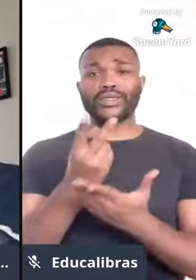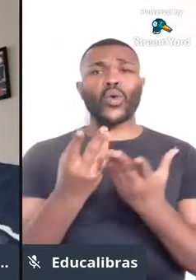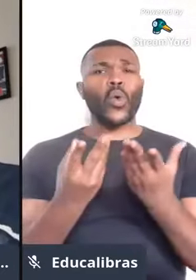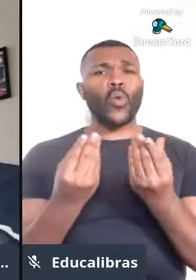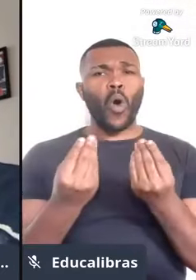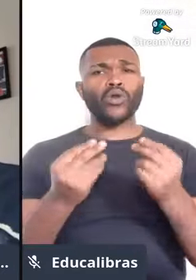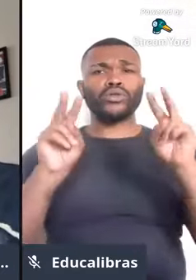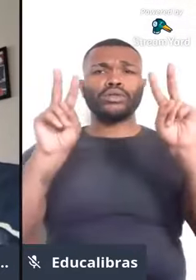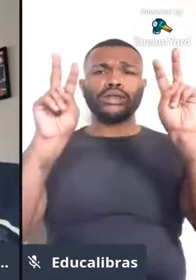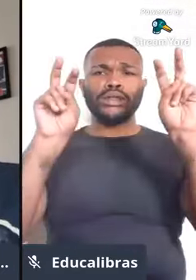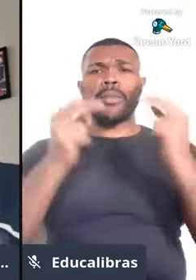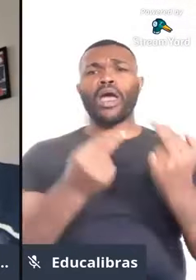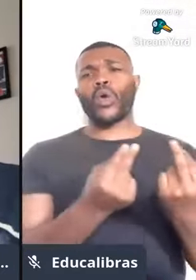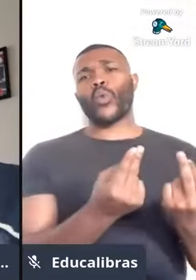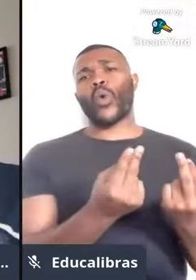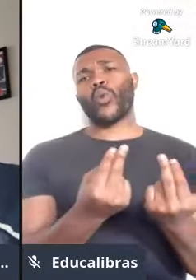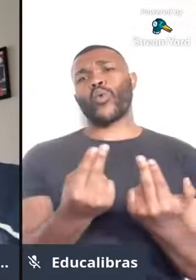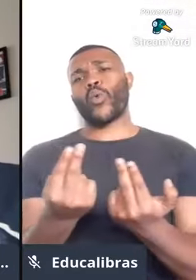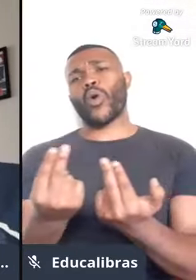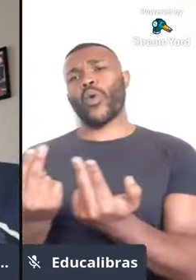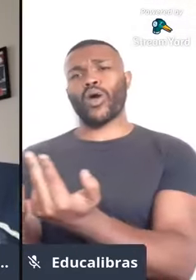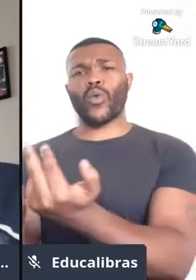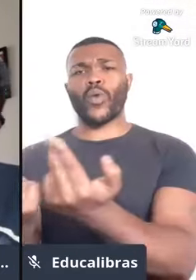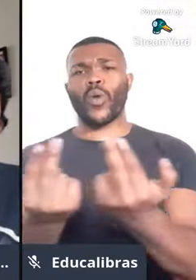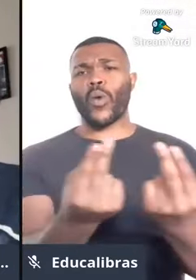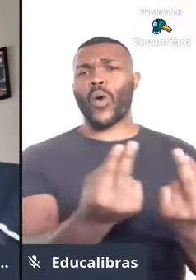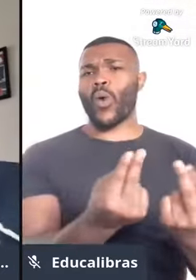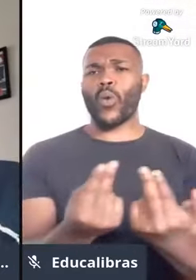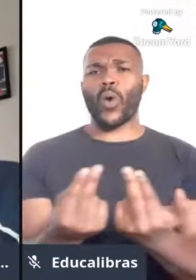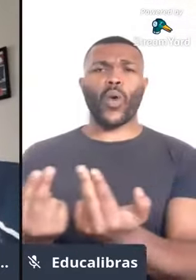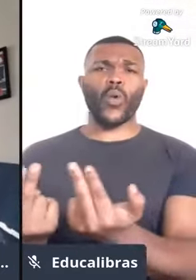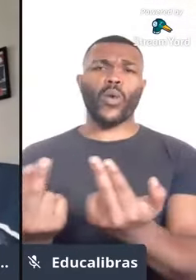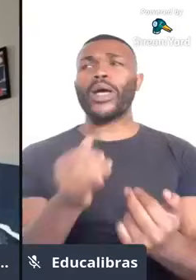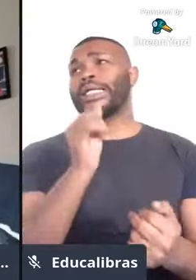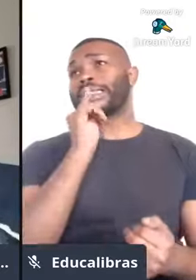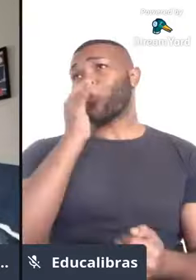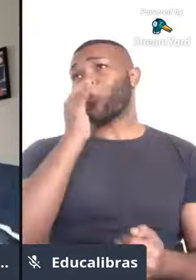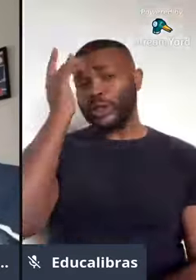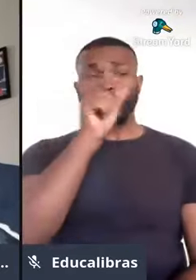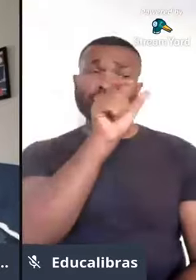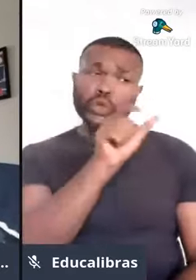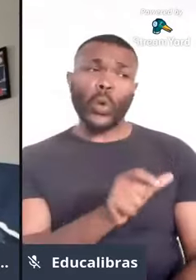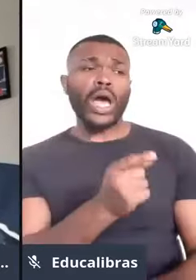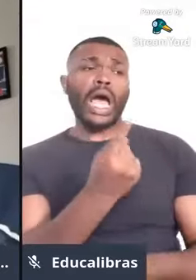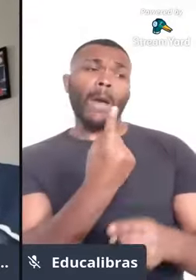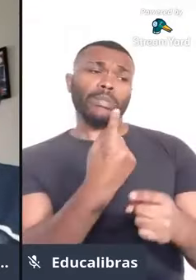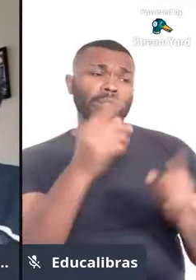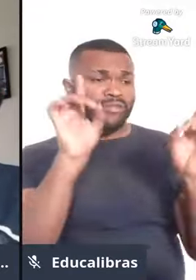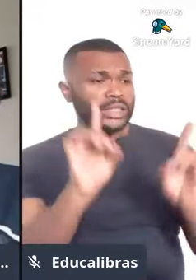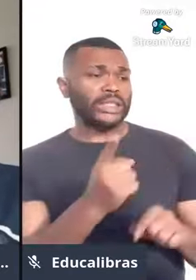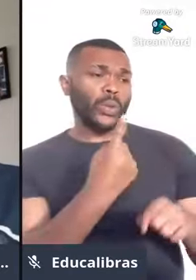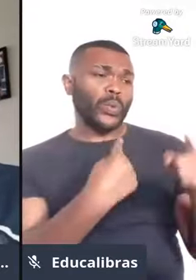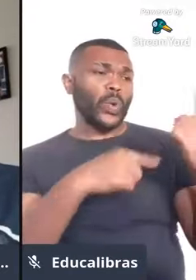exatamente a mesma coisa, exatamente com o mesmo tema, superação, ou o cara lá, coitado, que não consegue subir a